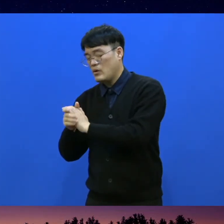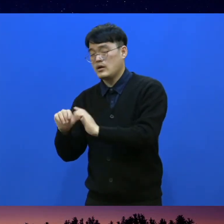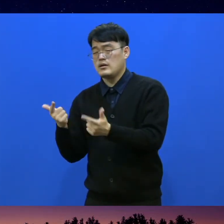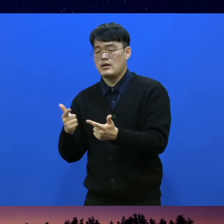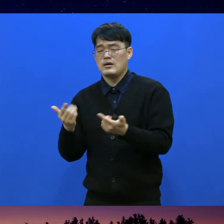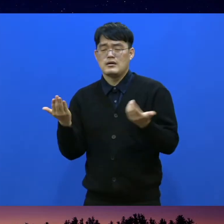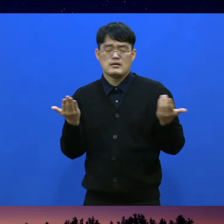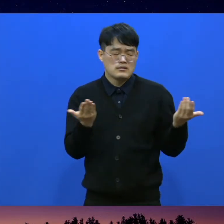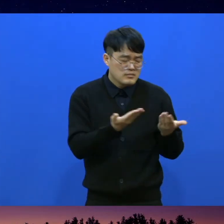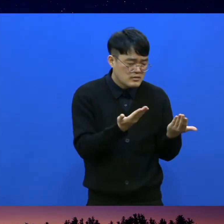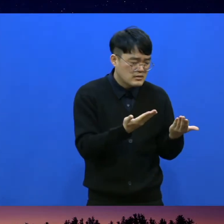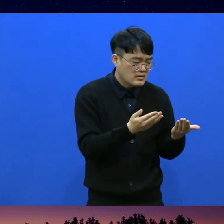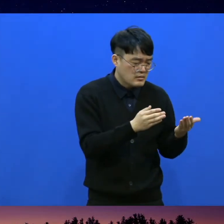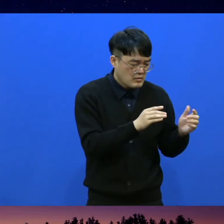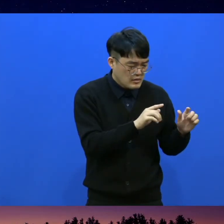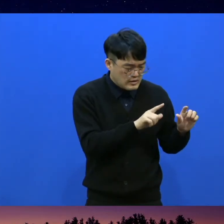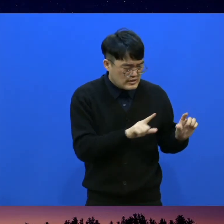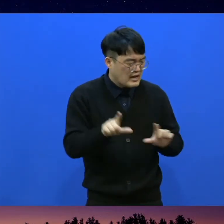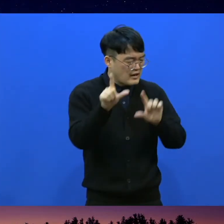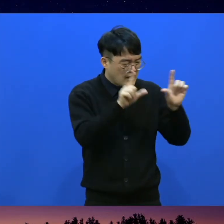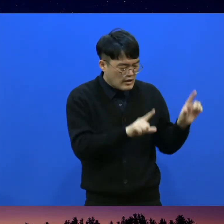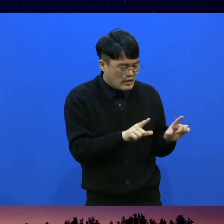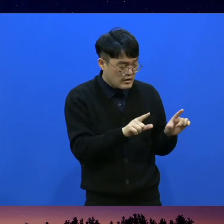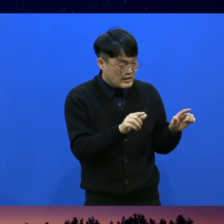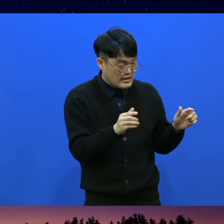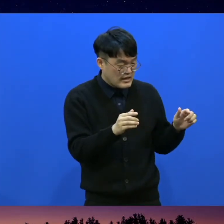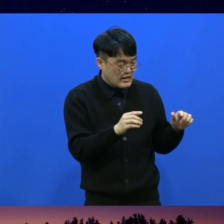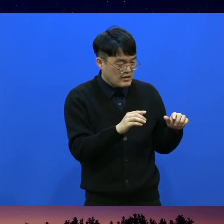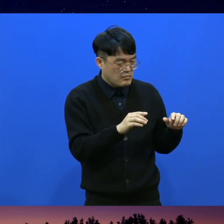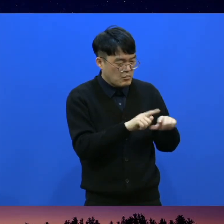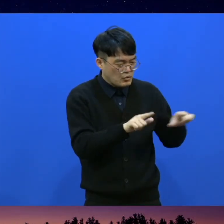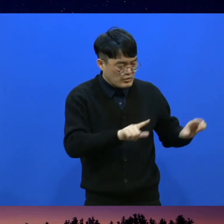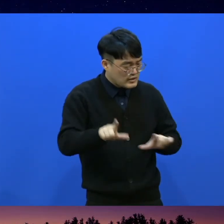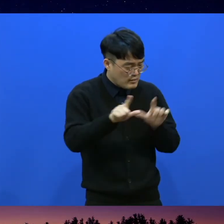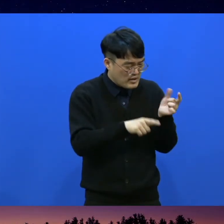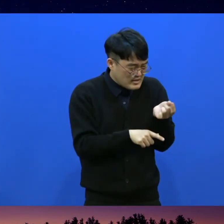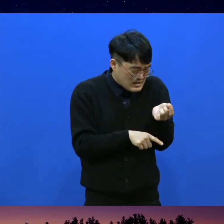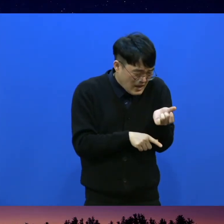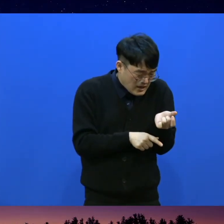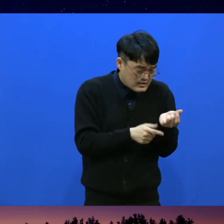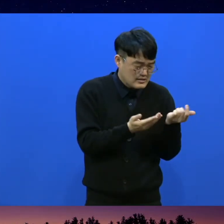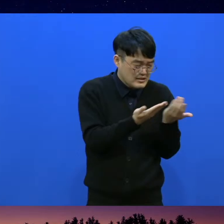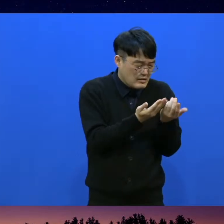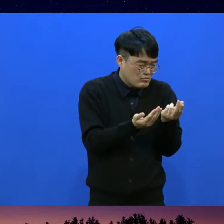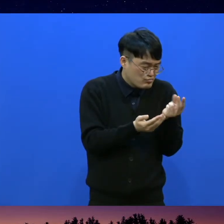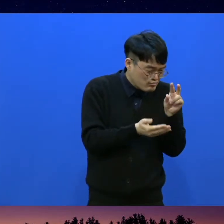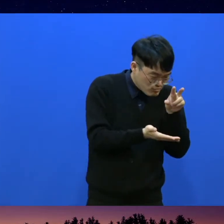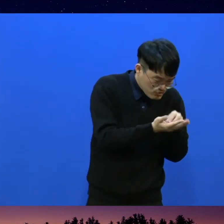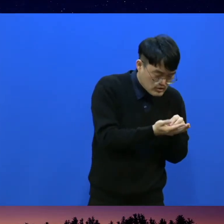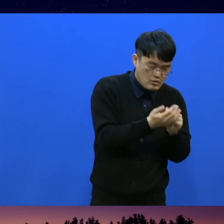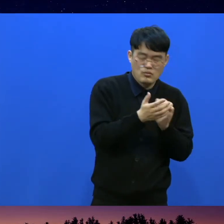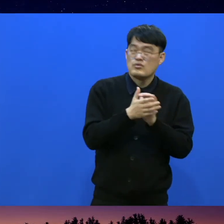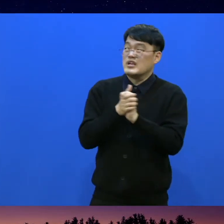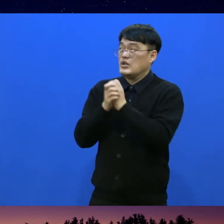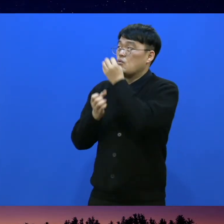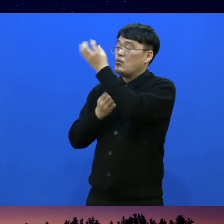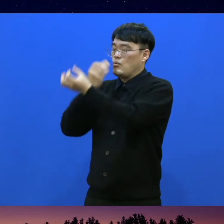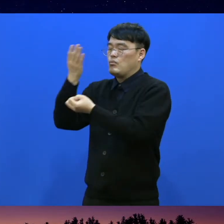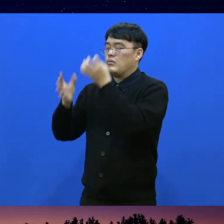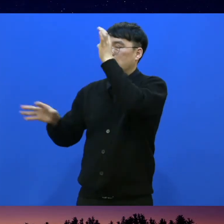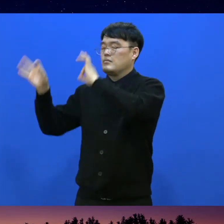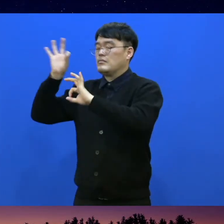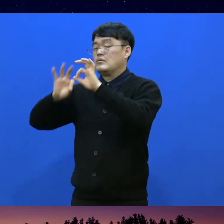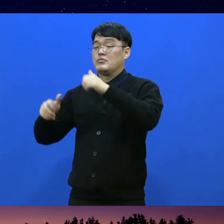작은 문제까지. 여러분 한번 해보세요. 너무 신나는 일이 많아요. 하나님이 얼마나 우리의